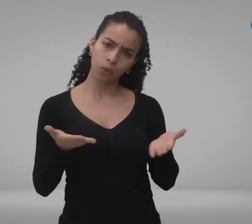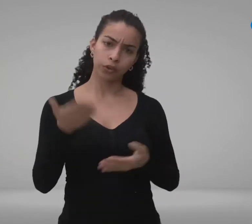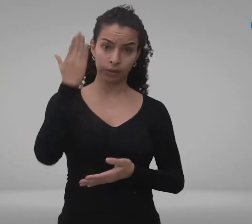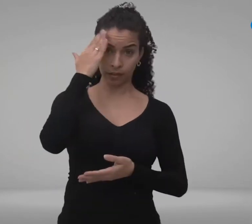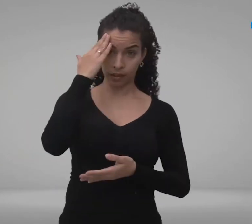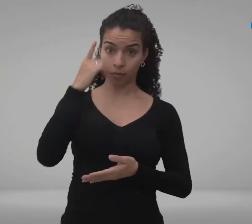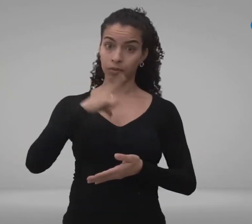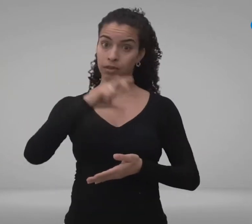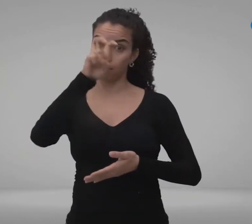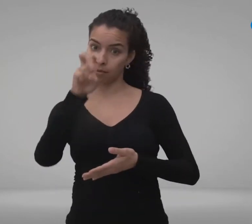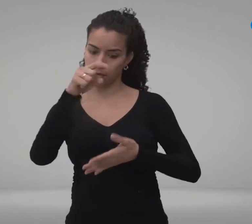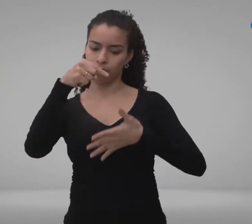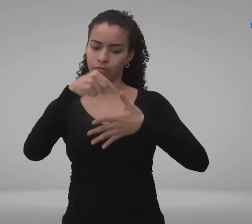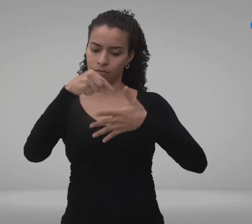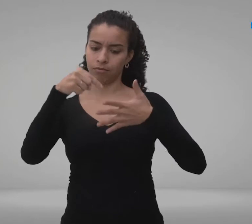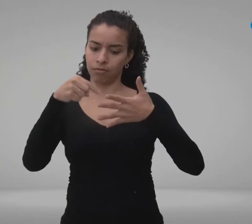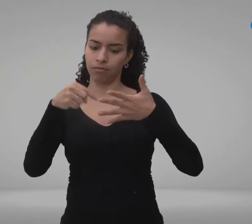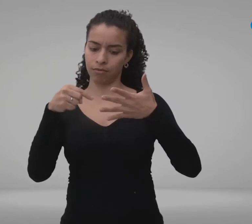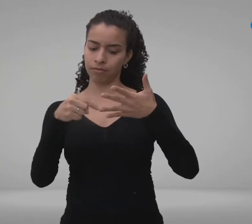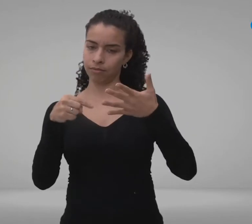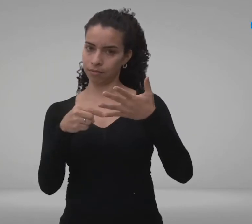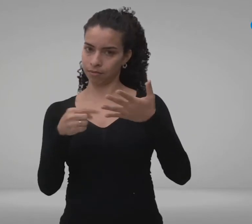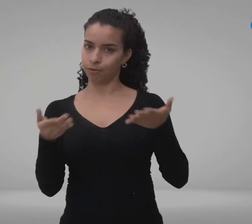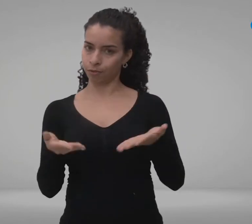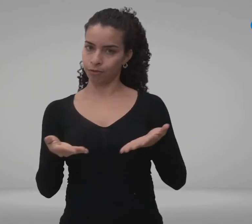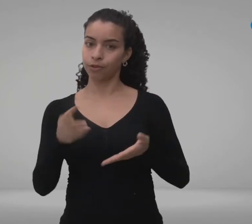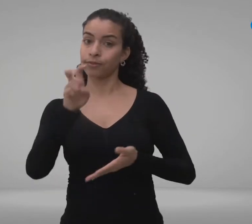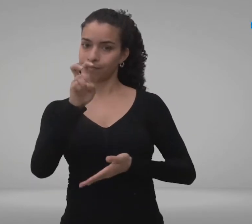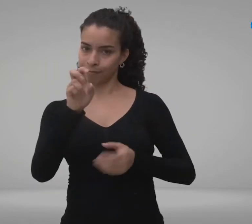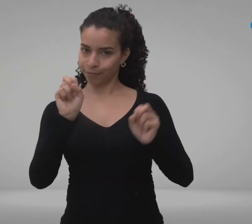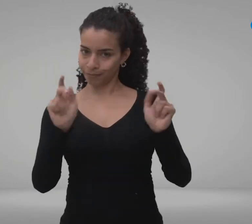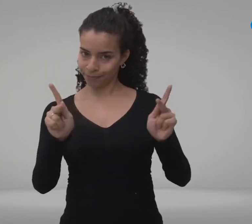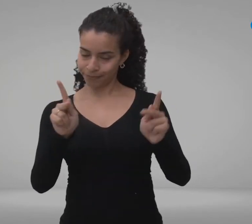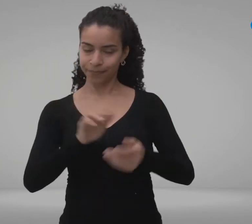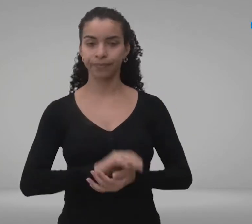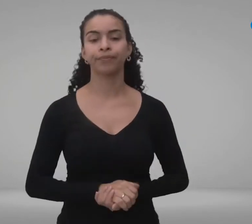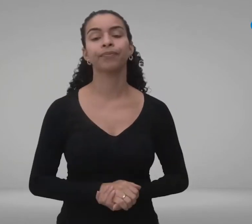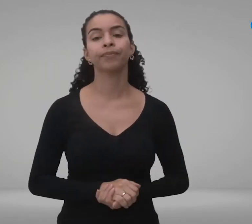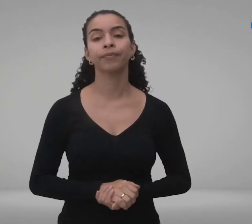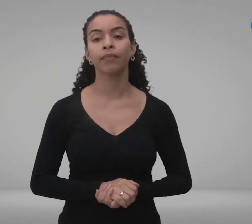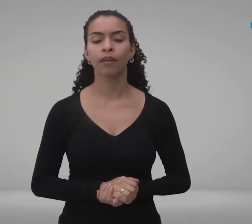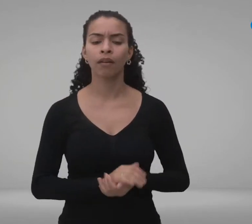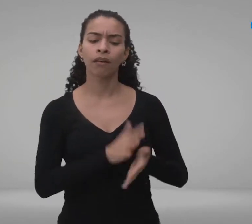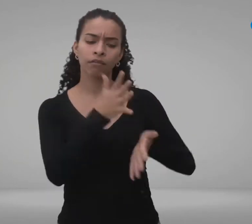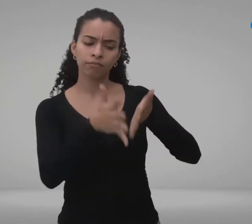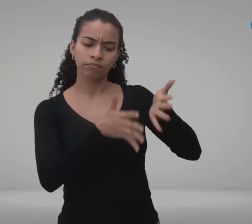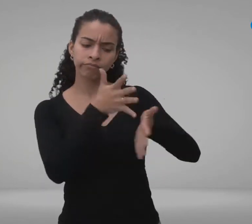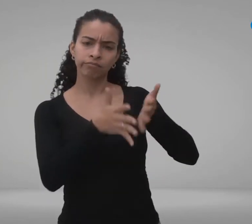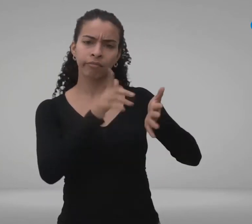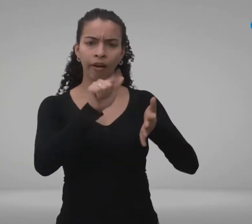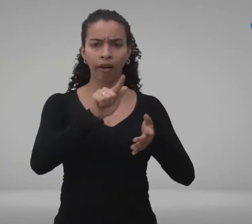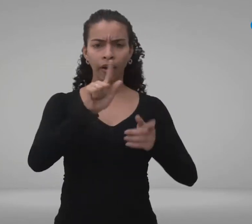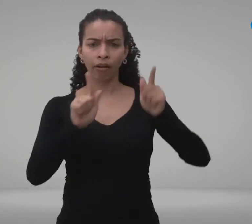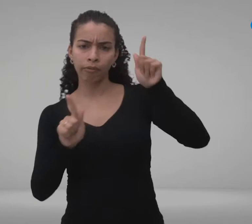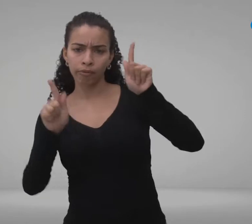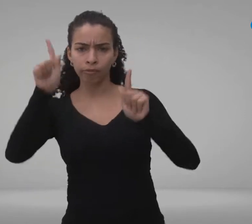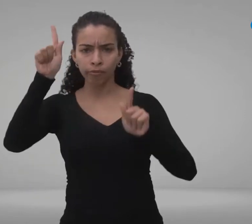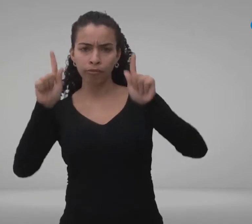Hoje sabemos que são 5 parâmetros, ok? A língua de sinais, ela é uma